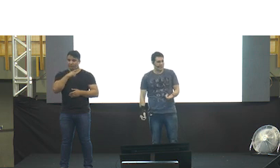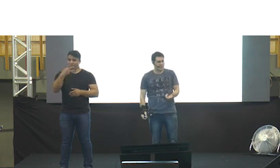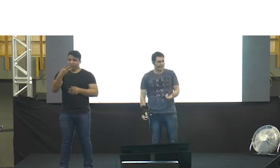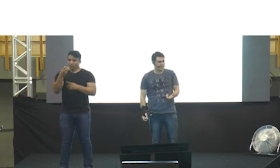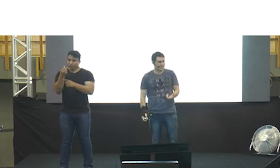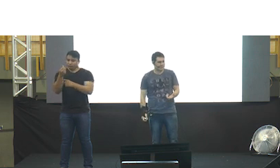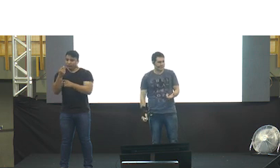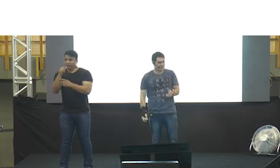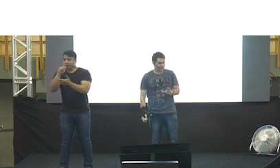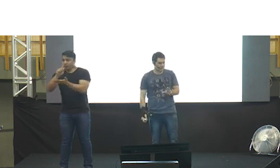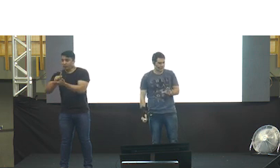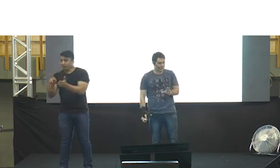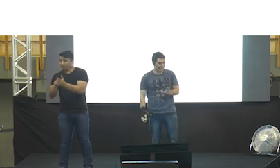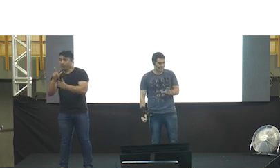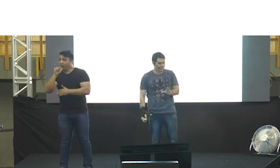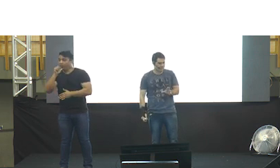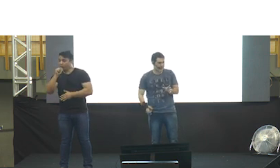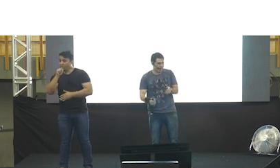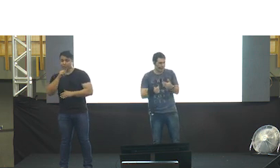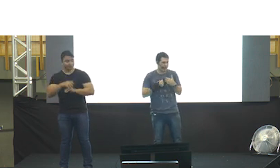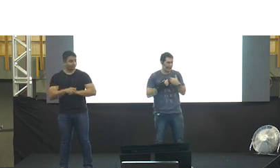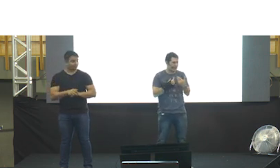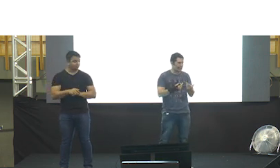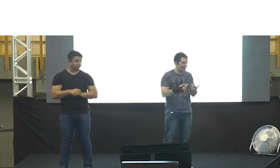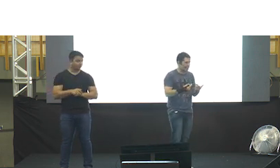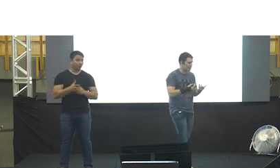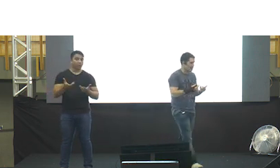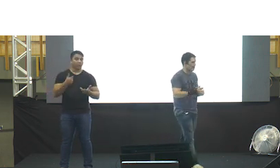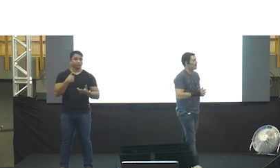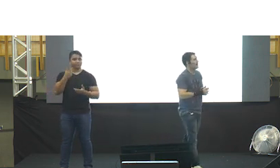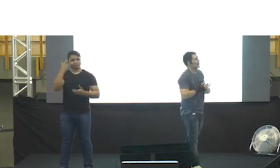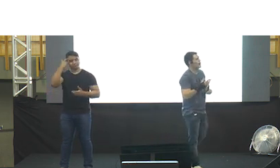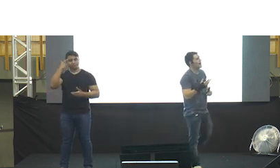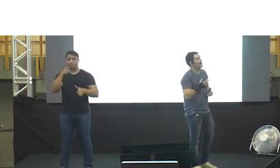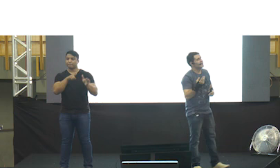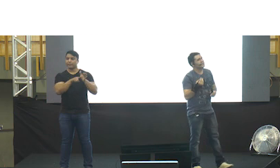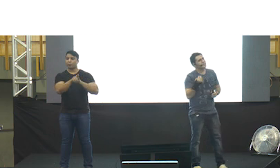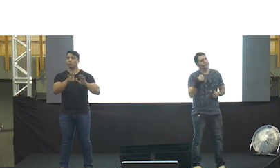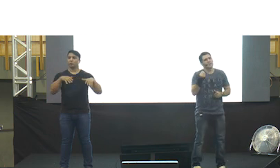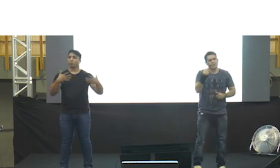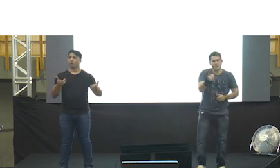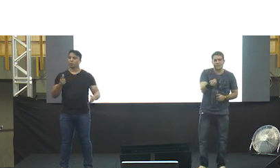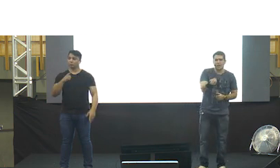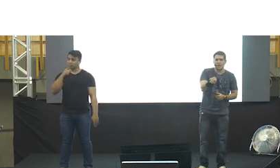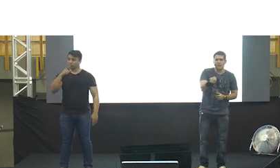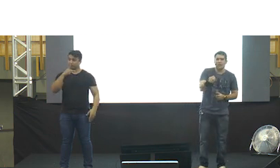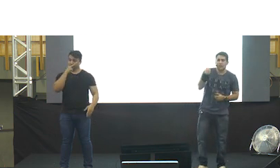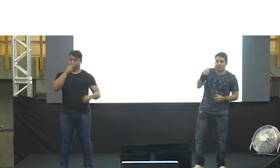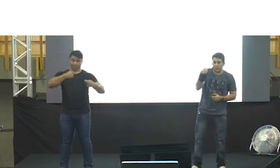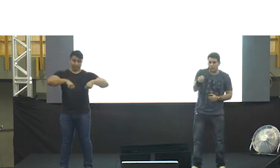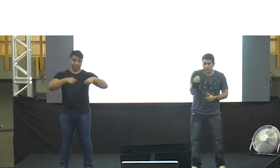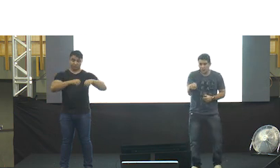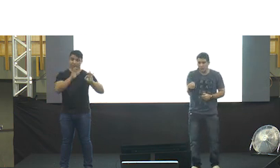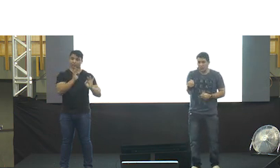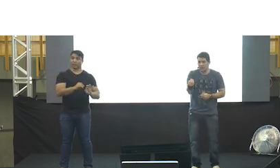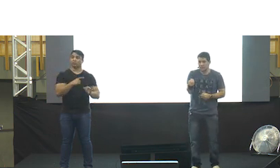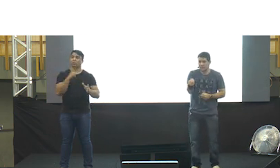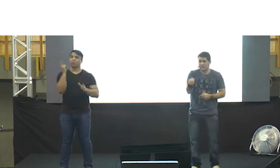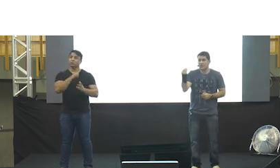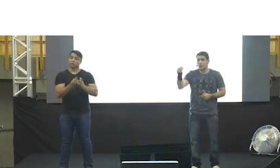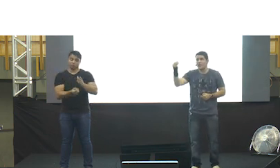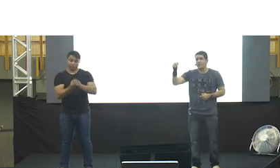gramas de água. Tranquilo? Aí, o que foi que a questão me pediu? Qual a massa de metano necessária para